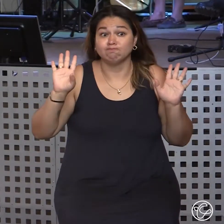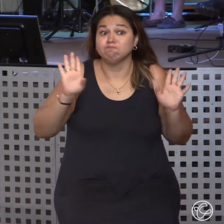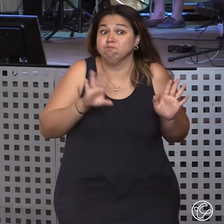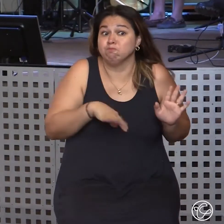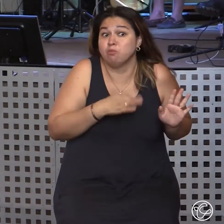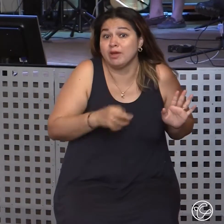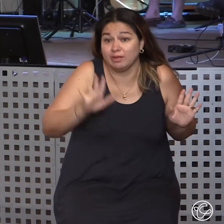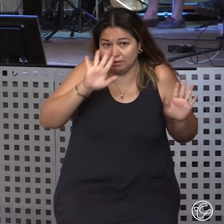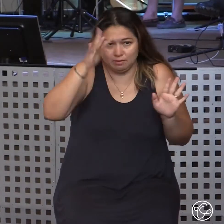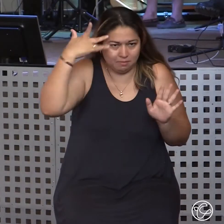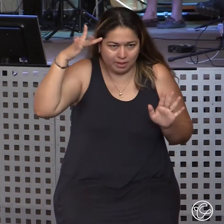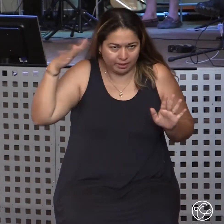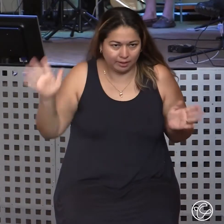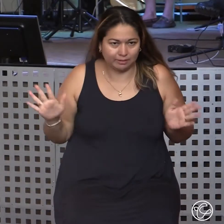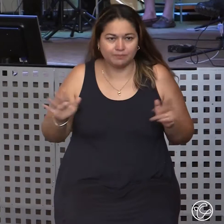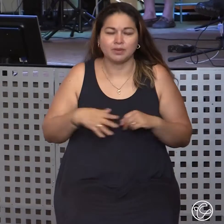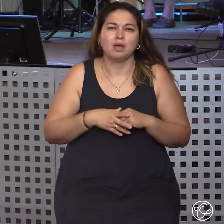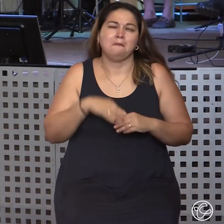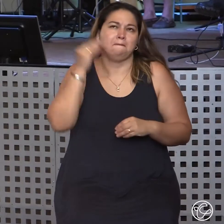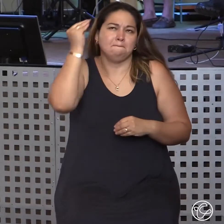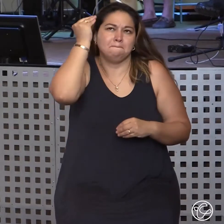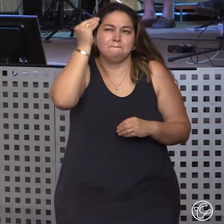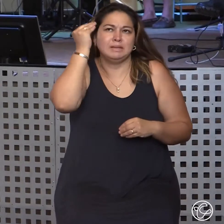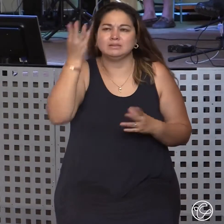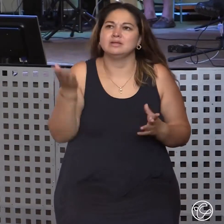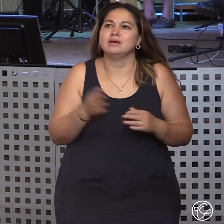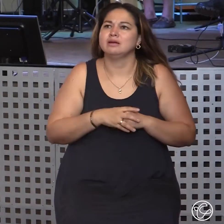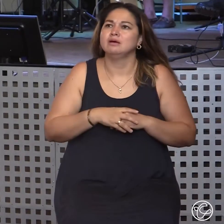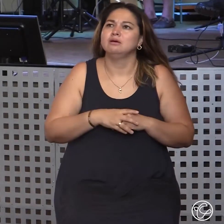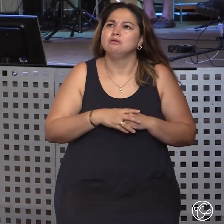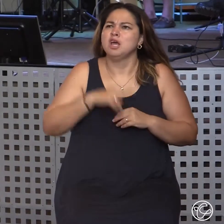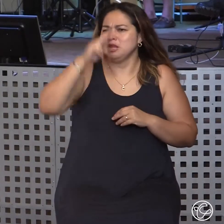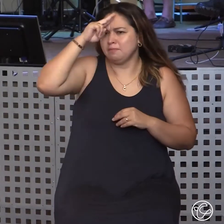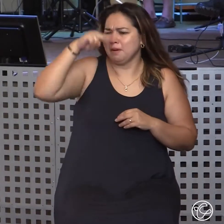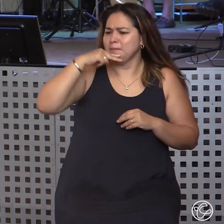el momento, un hombre que aprendió a honrar